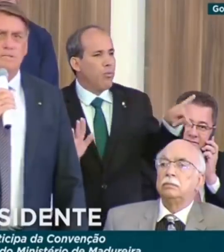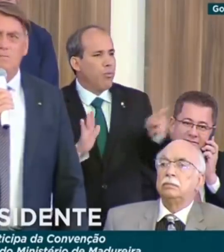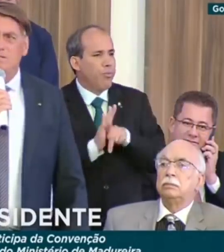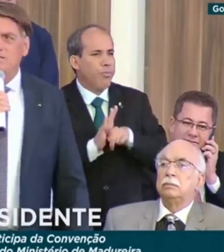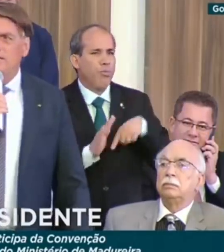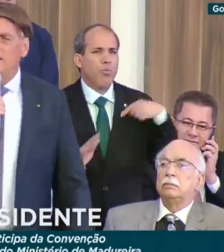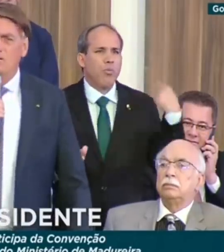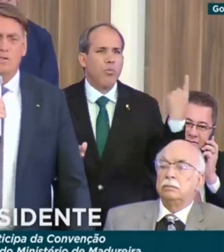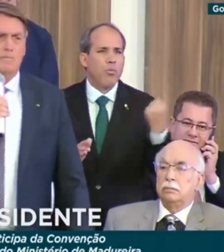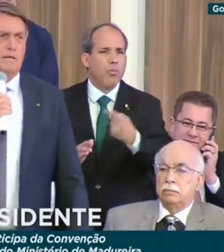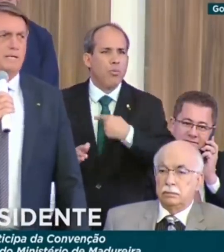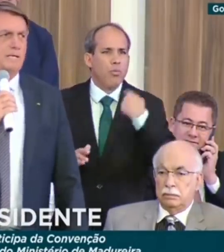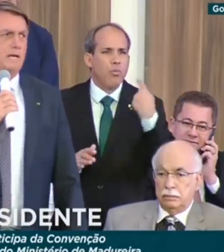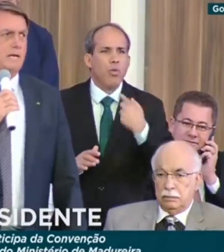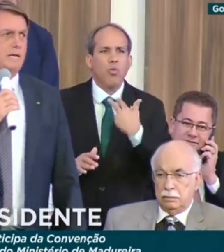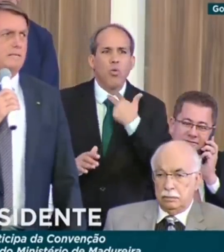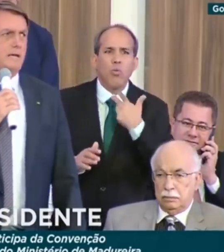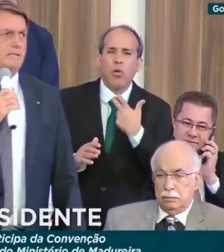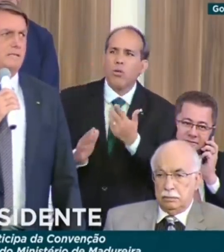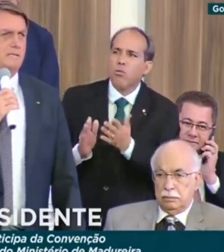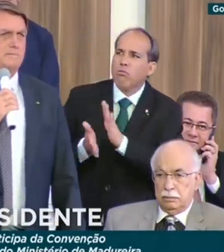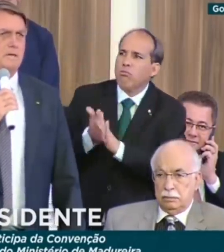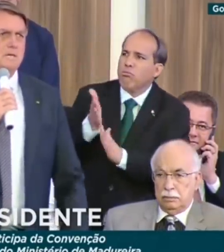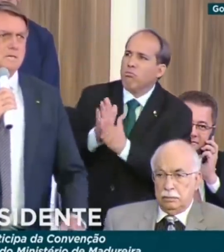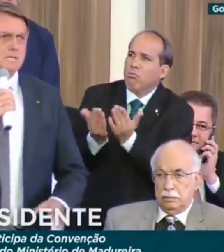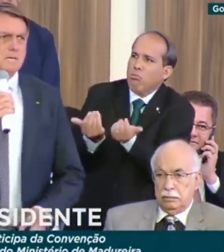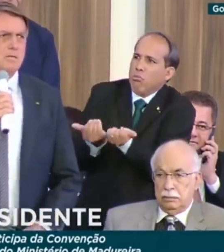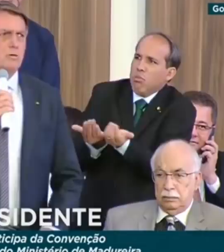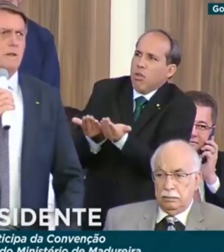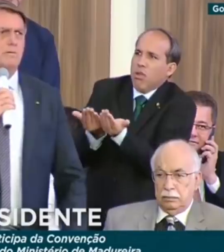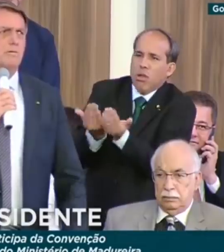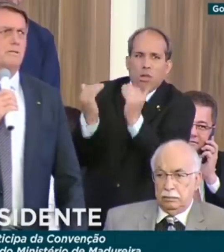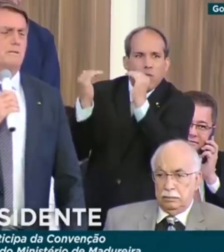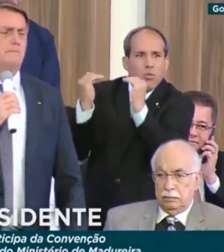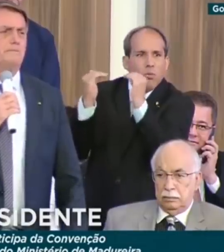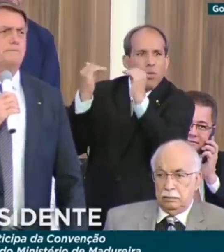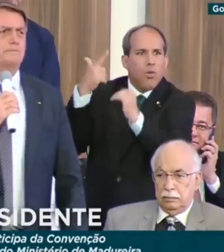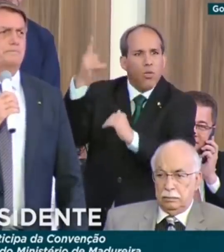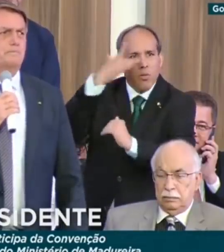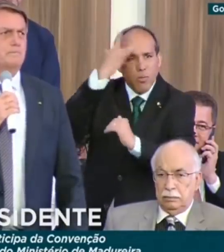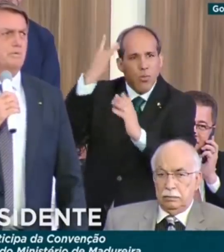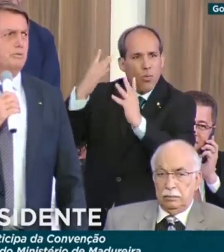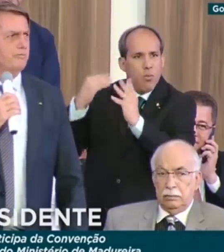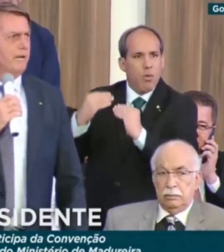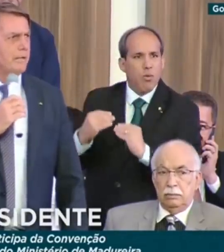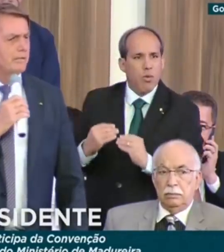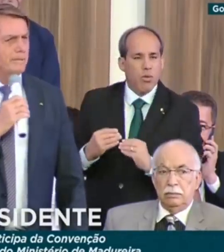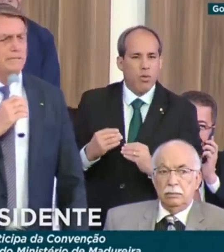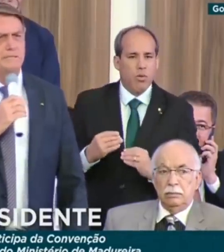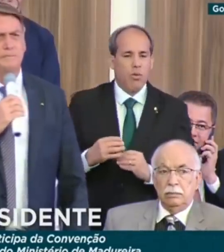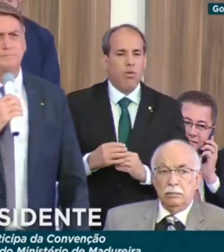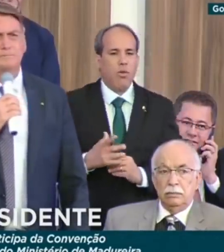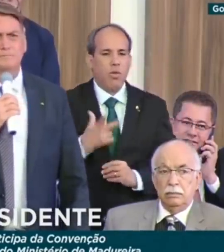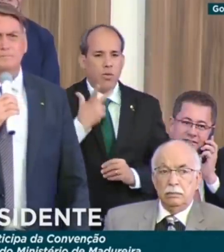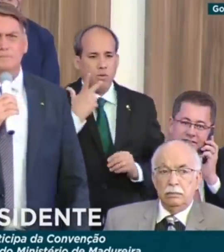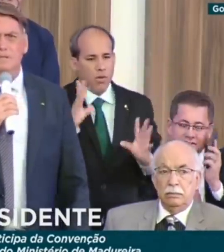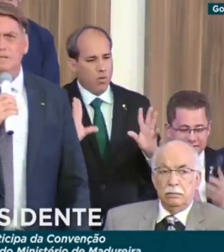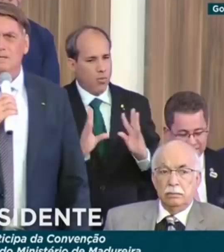Não podemos entregar nossa soberania a quem quer que seja. Indo para a conclusão, quando falo em